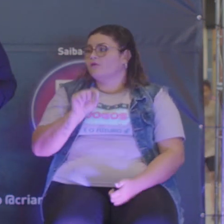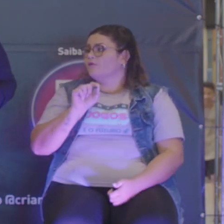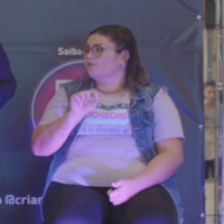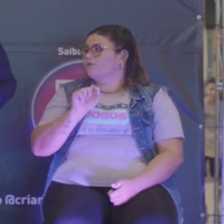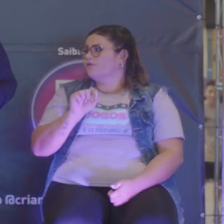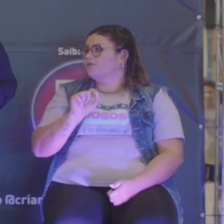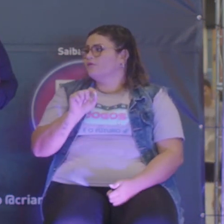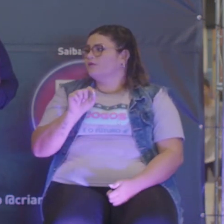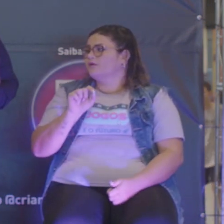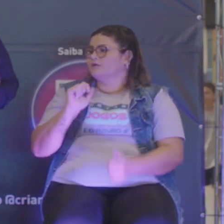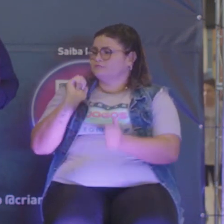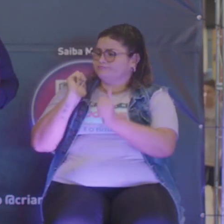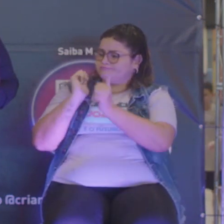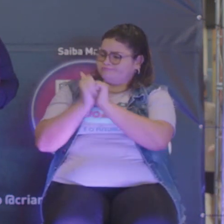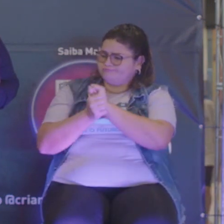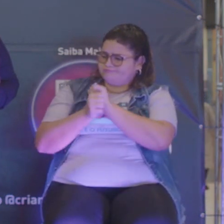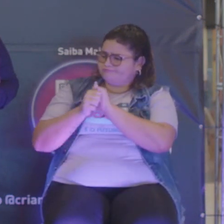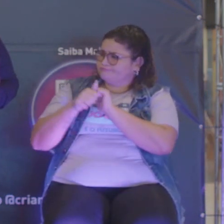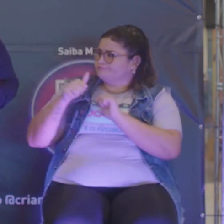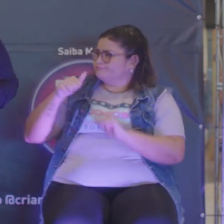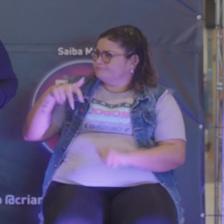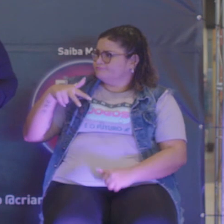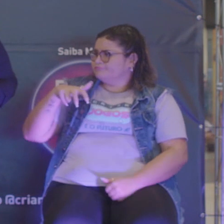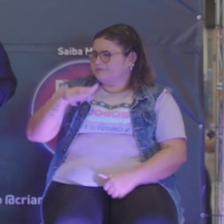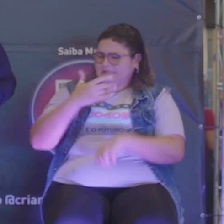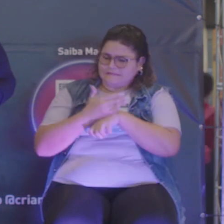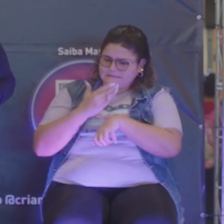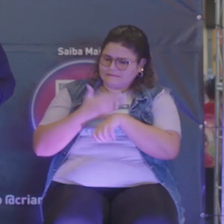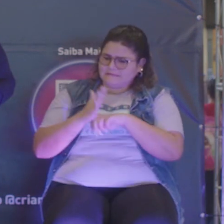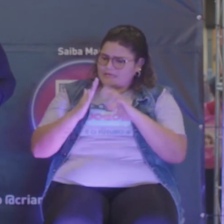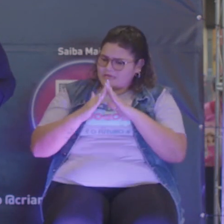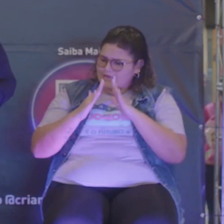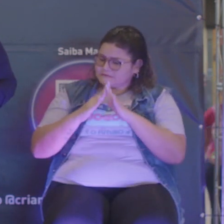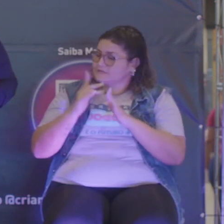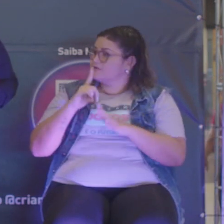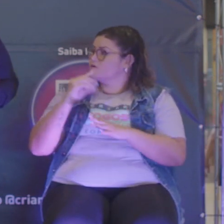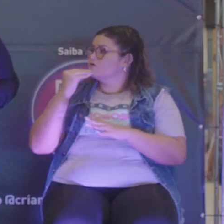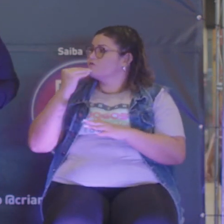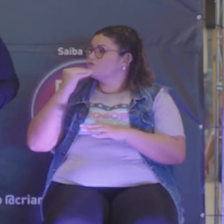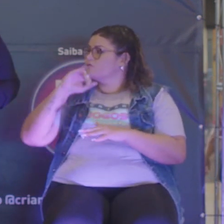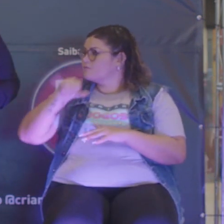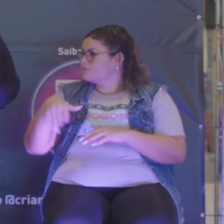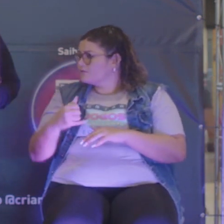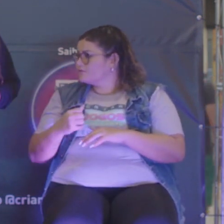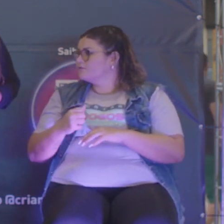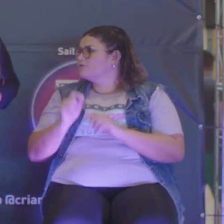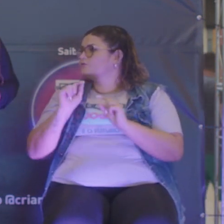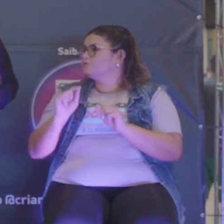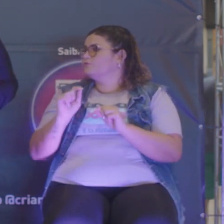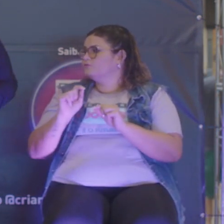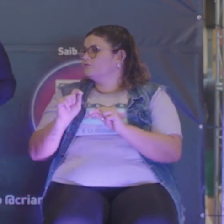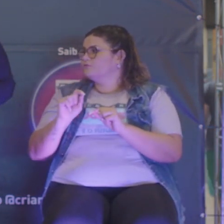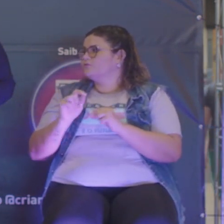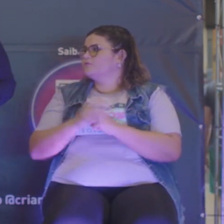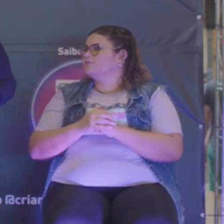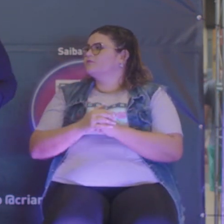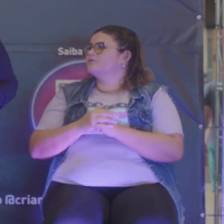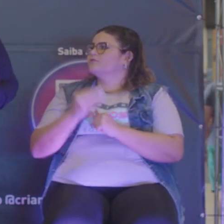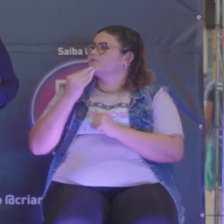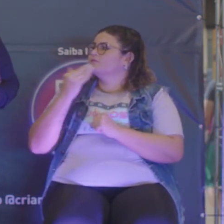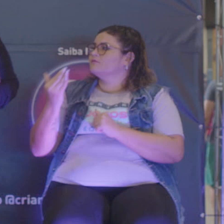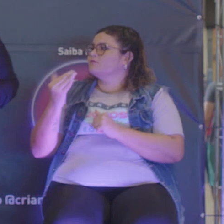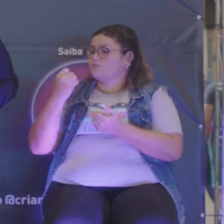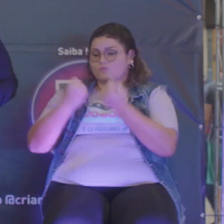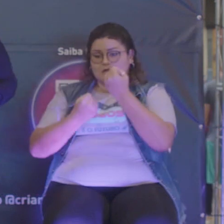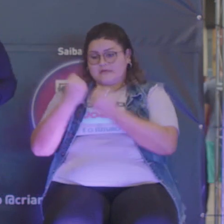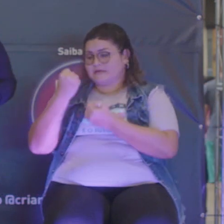jogo de corrida que ele ficava jogando em casa e ele teve a oportunidade de dirigir um carro de corrida na vida real.